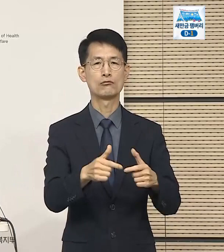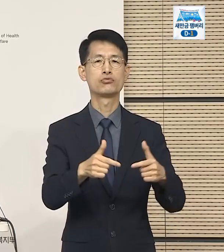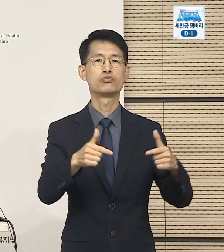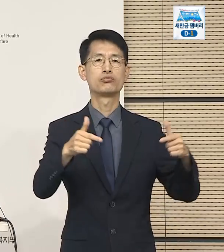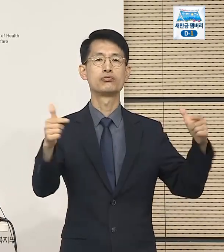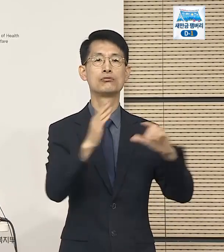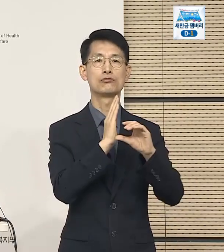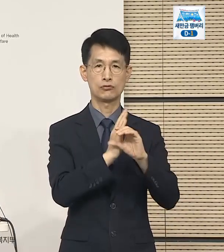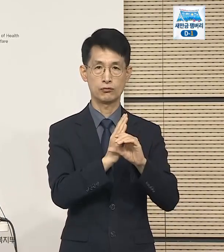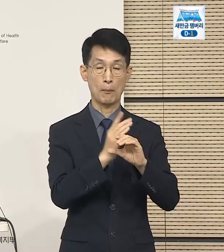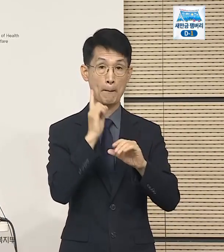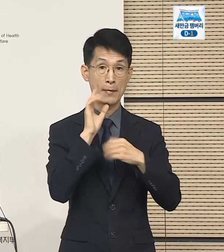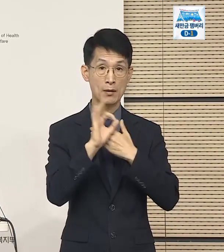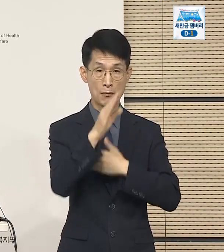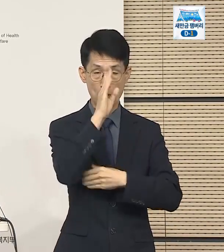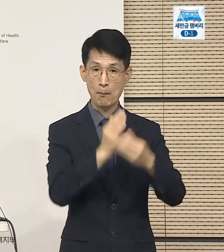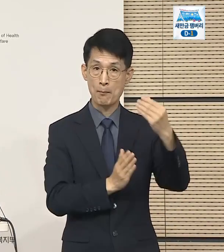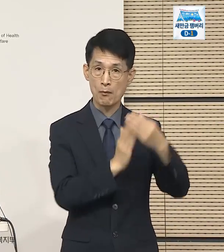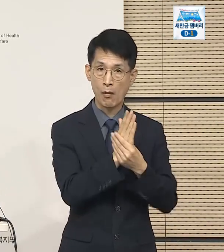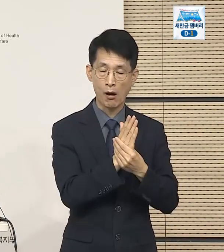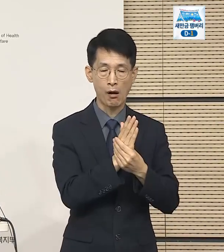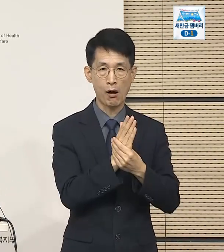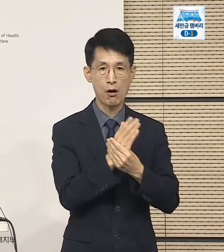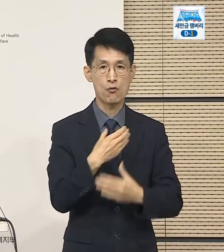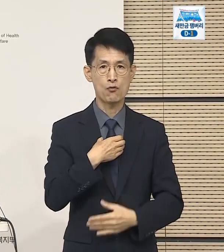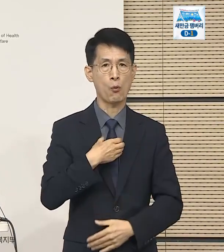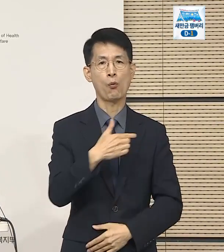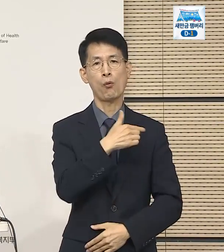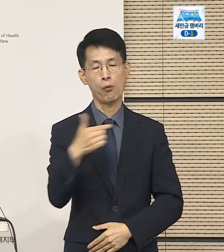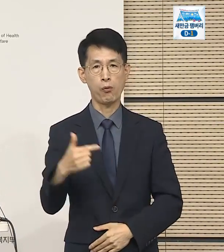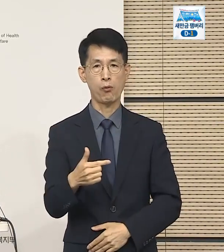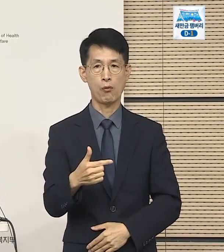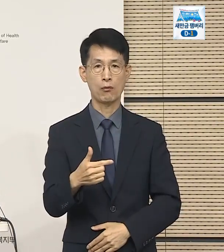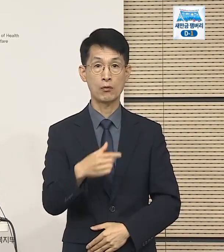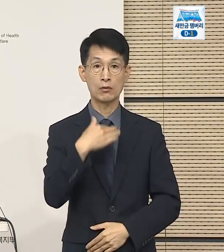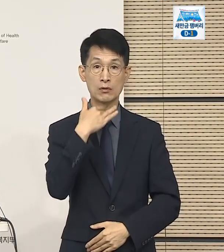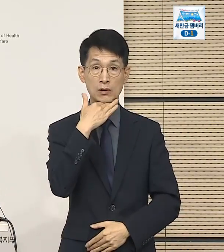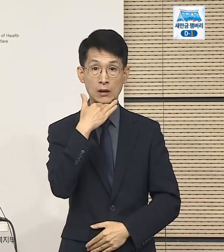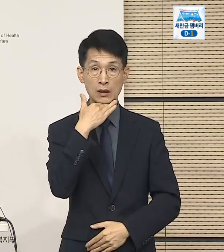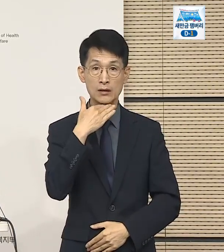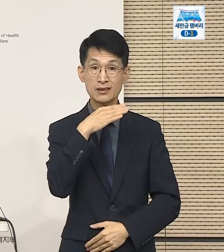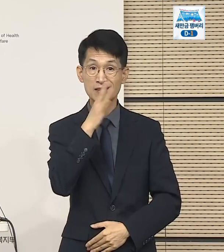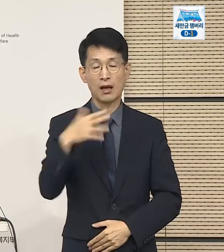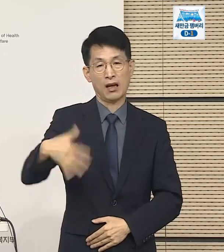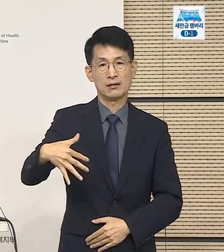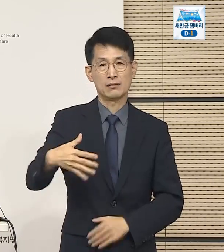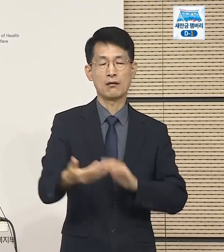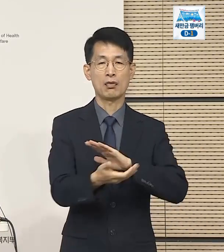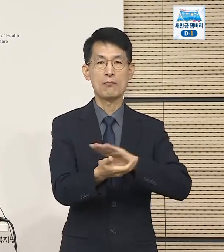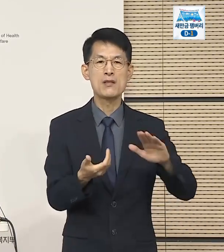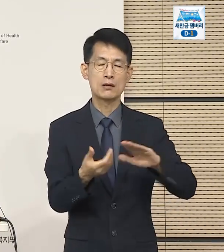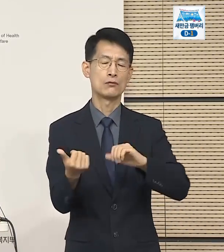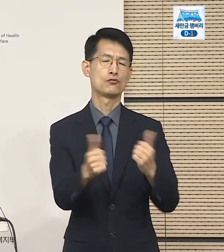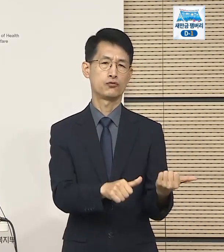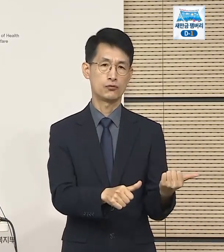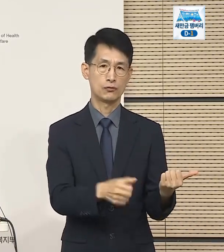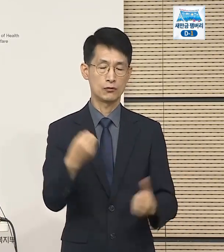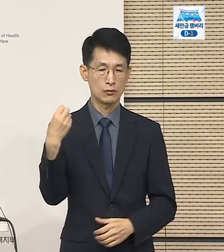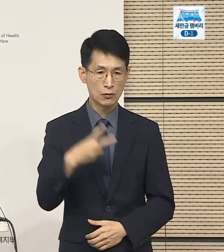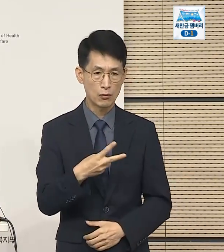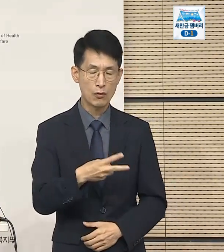침례열관 질환은 일단 발생하면 중증도가 높아 이른 나이에 사망하게 되고 장기 합병증을